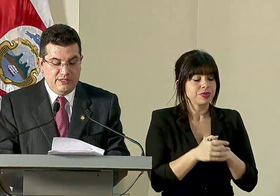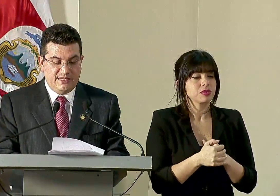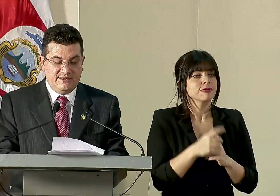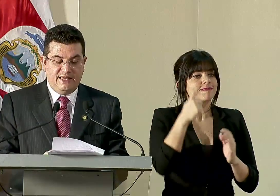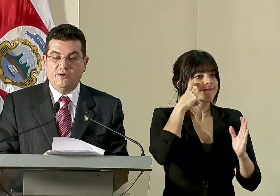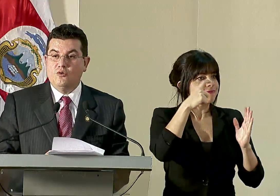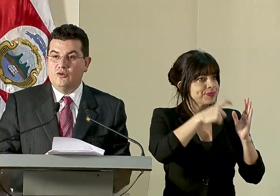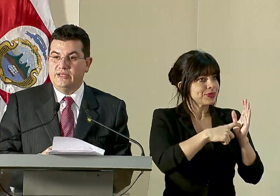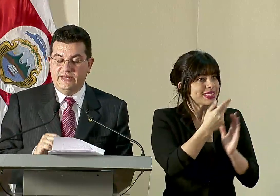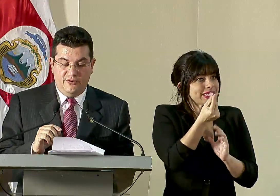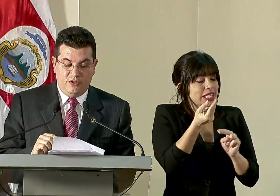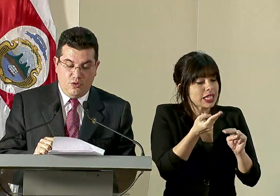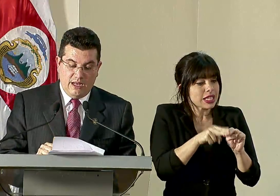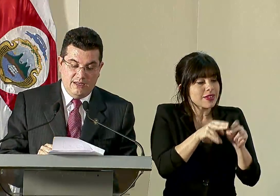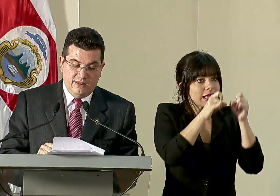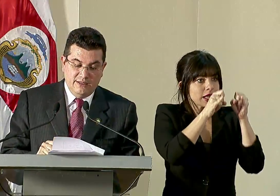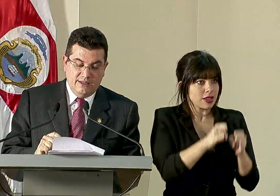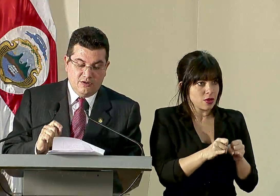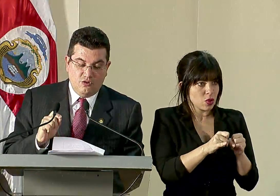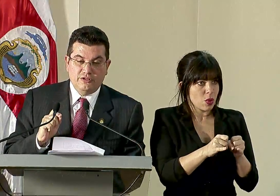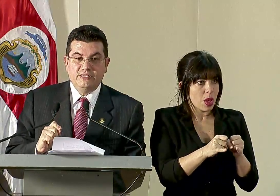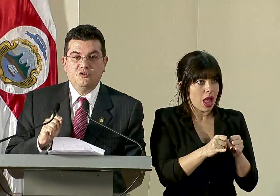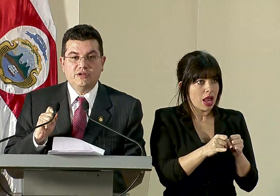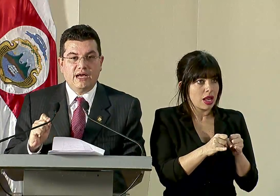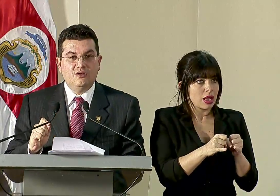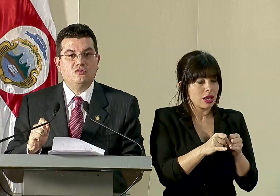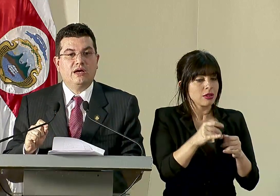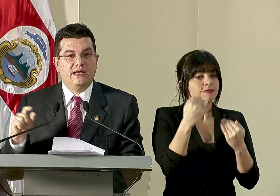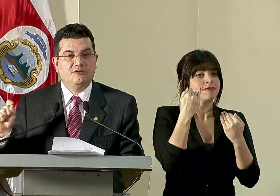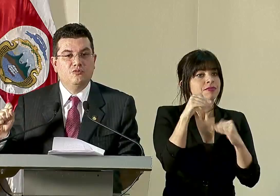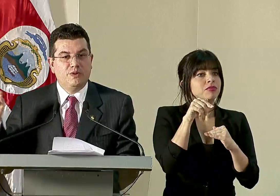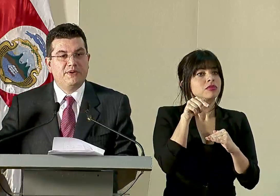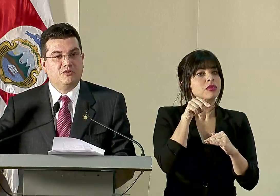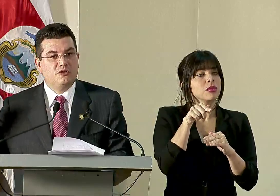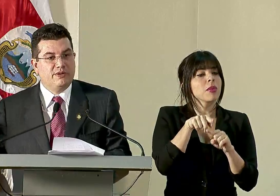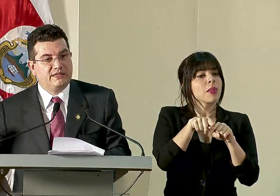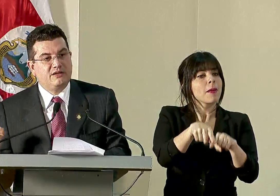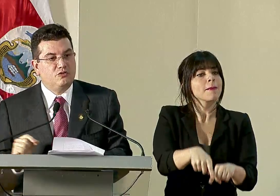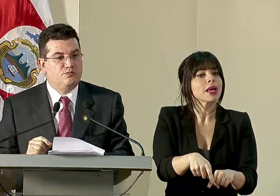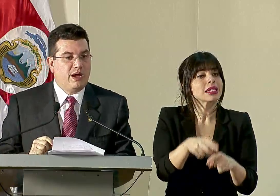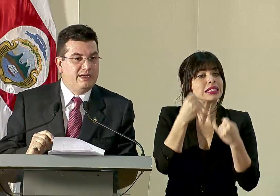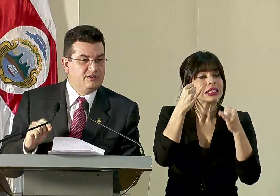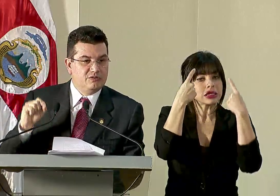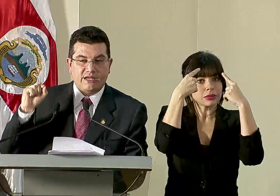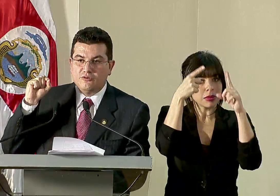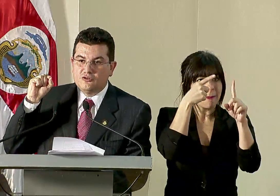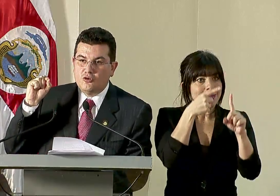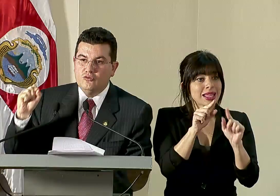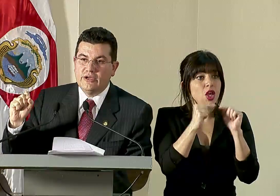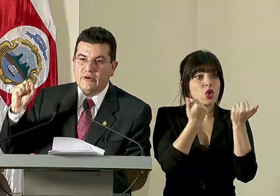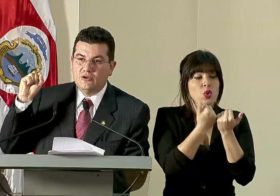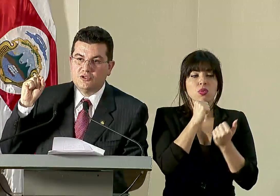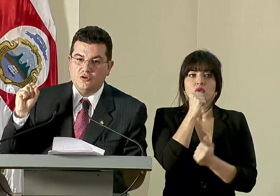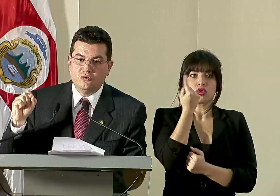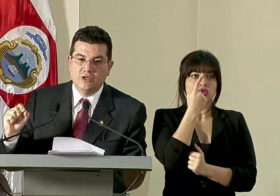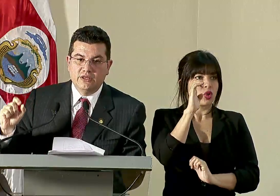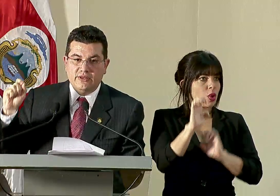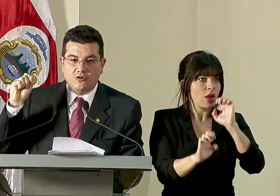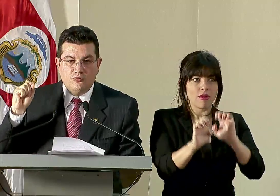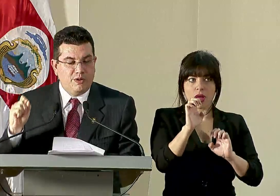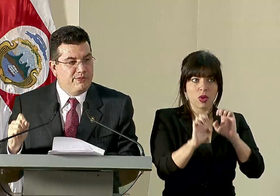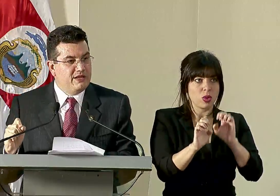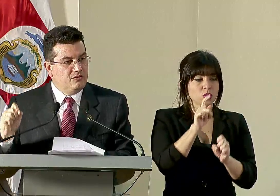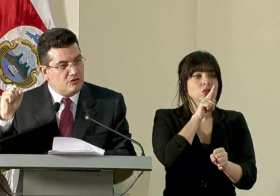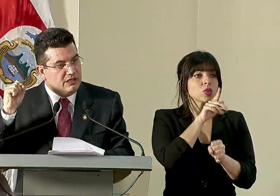un incentivo individual condicionado al cumplimiento de metas grupales, o no es sólo una evaluación